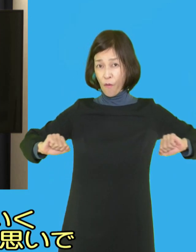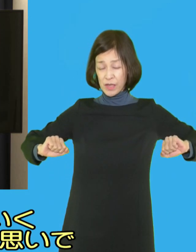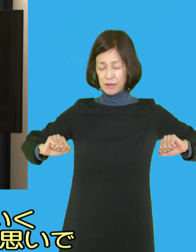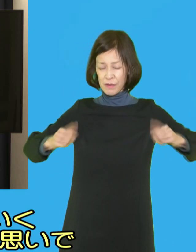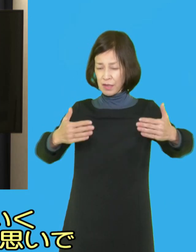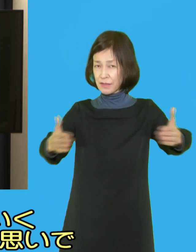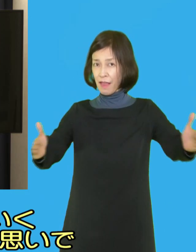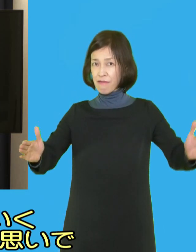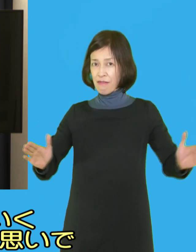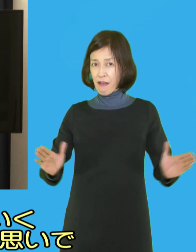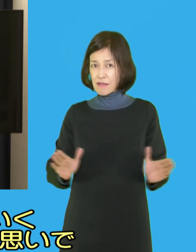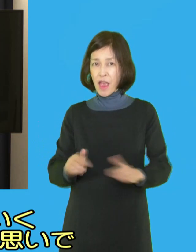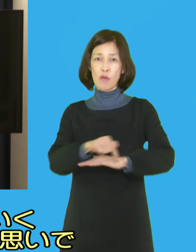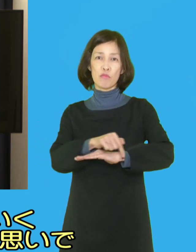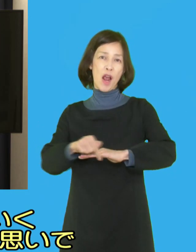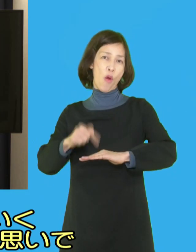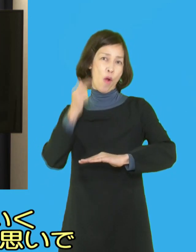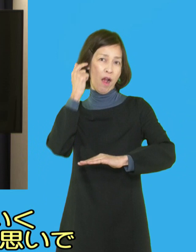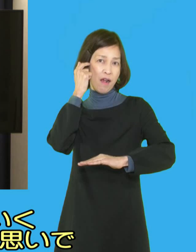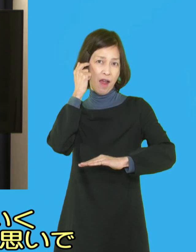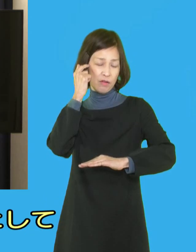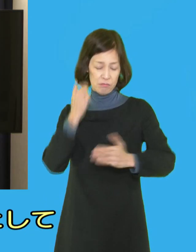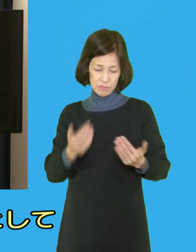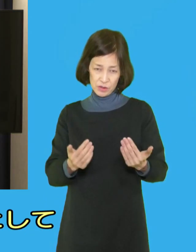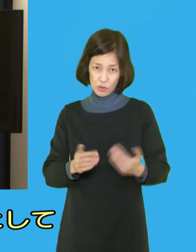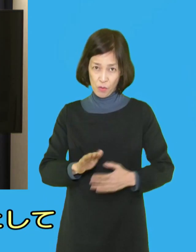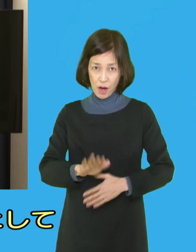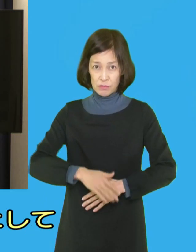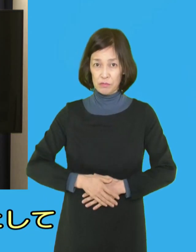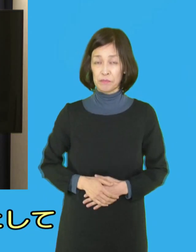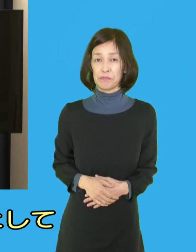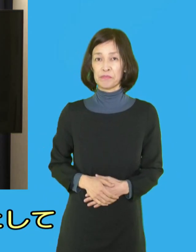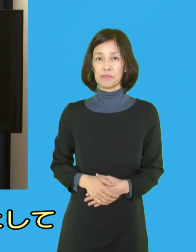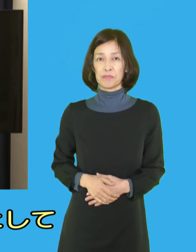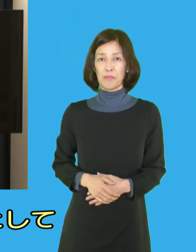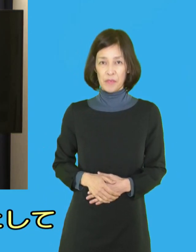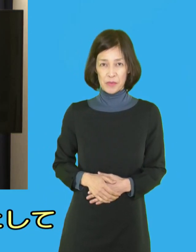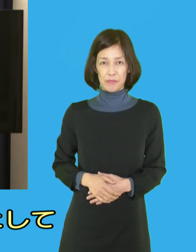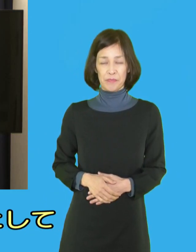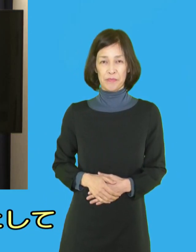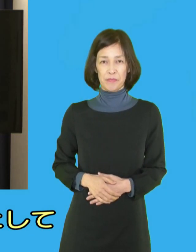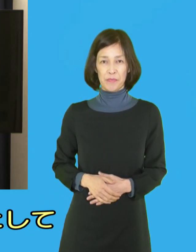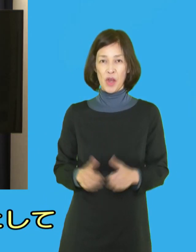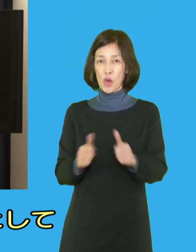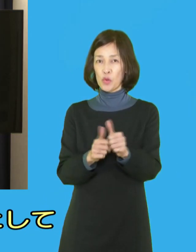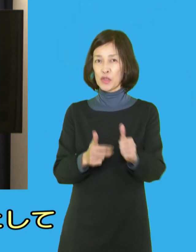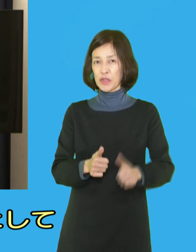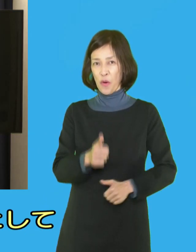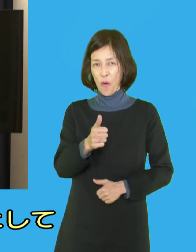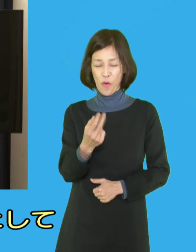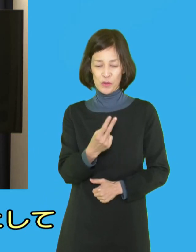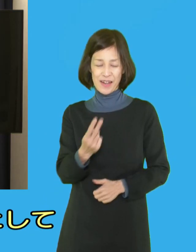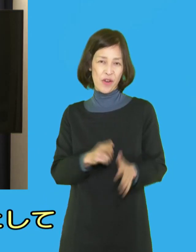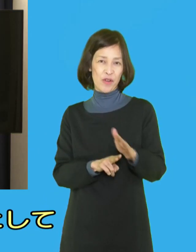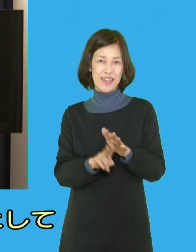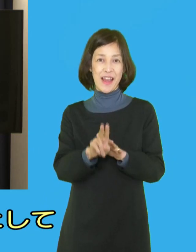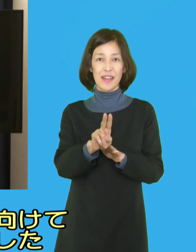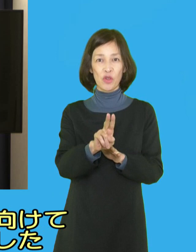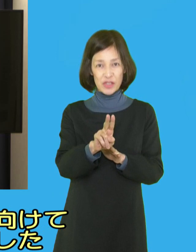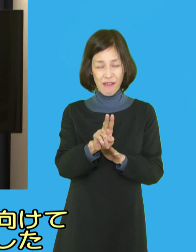考えていく必要があるんじゃないかという思いで、両副市長をですね、リーダーとしまして、この